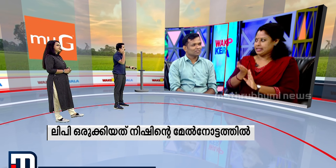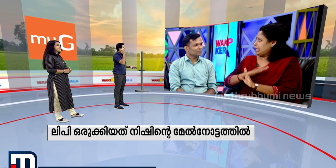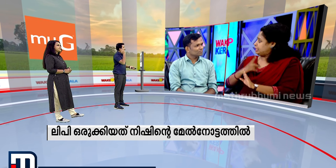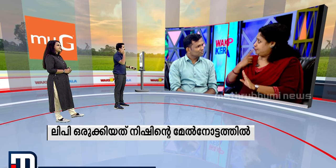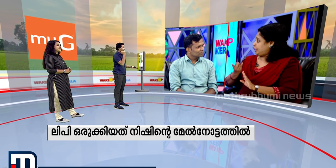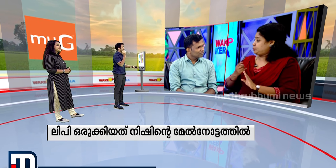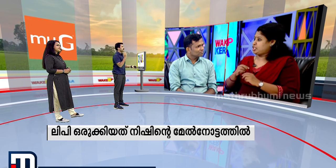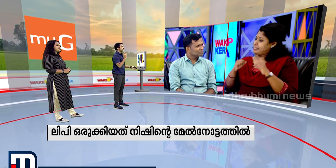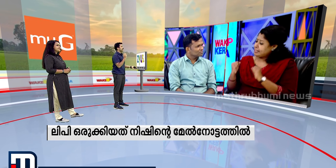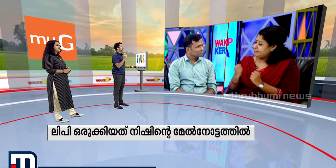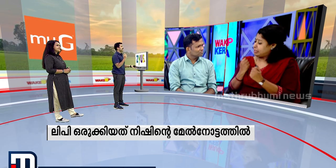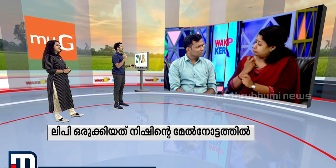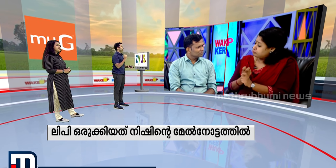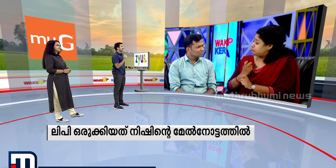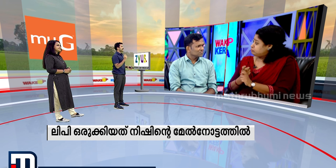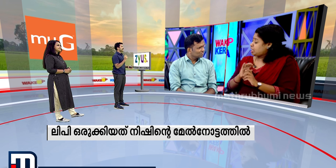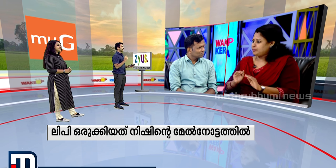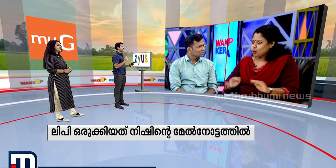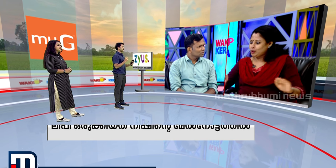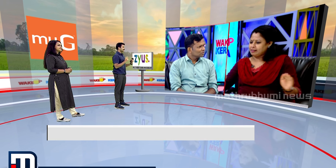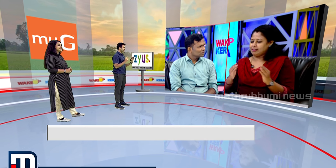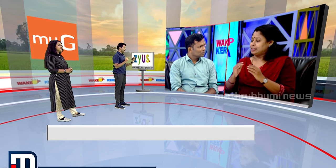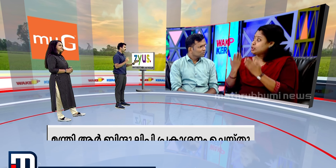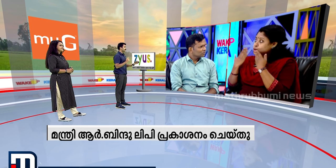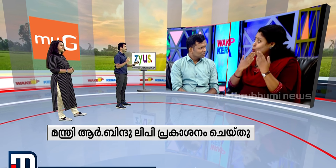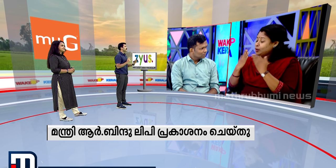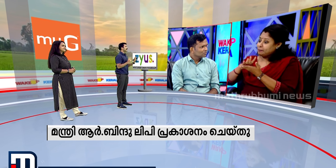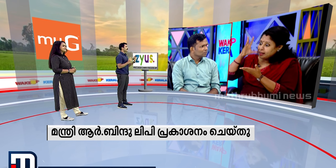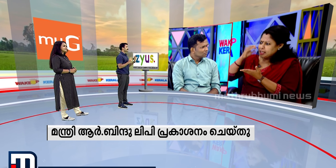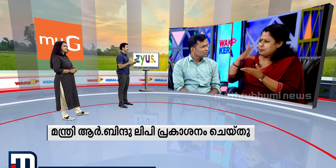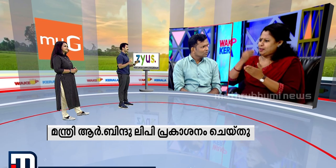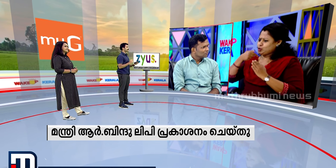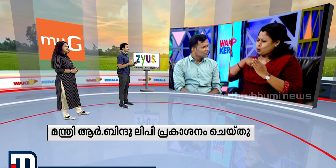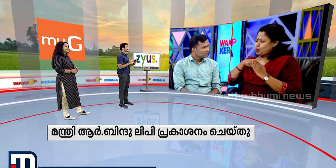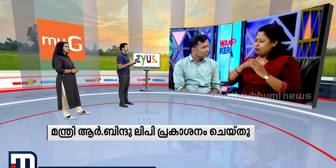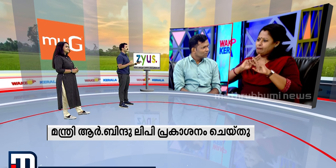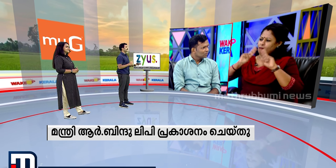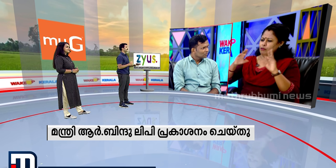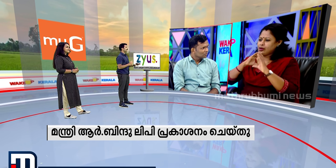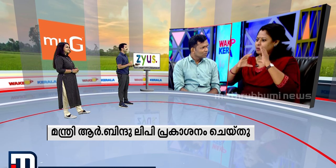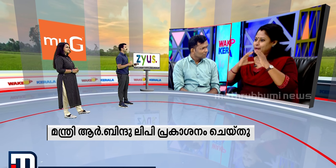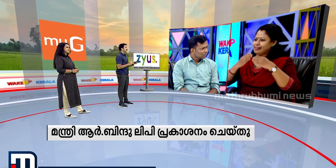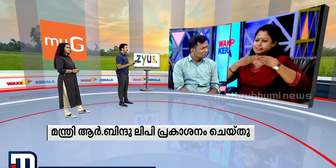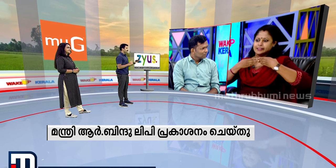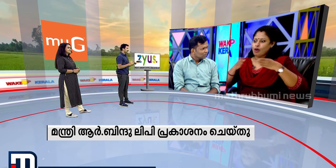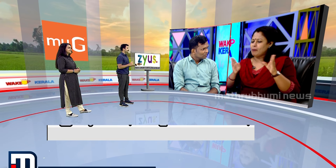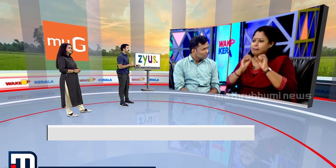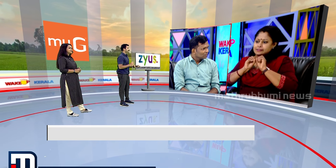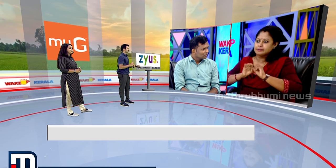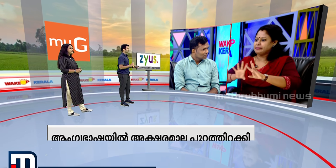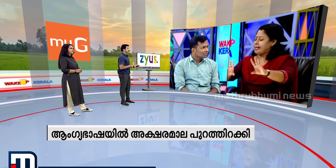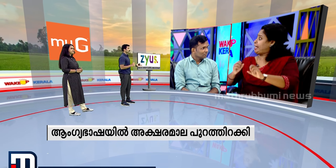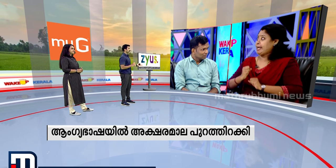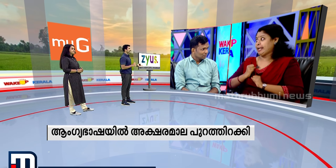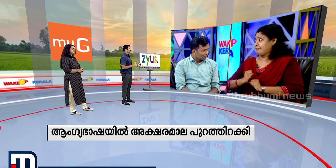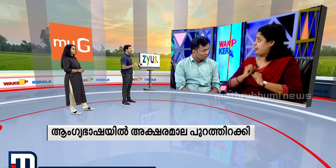ഒരുപാട് ബുദ്ധിമുട്ടുകളുണ്ടായിരുന്നു ഈ സ്കൂളിൽ പഠിക്കുന്ന കാലം തൊട്ടേ എന്താണ് നിങ്ങളുടെ ഉള്ളിലുള്ള ആ ഒരു ആശയം എന്താണെന്ന് മറ്റുള്ളവരെ അറിയിക്കാൻ കുറേയധികം